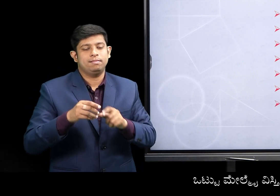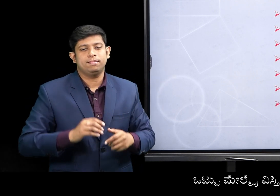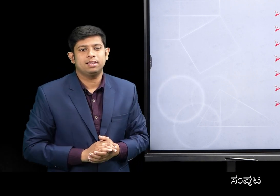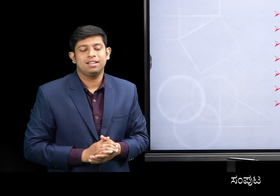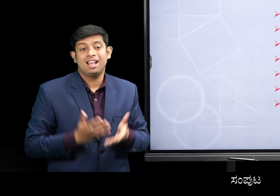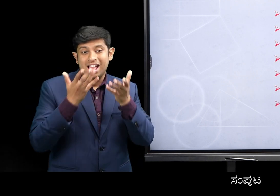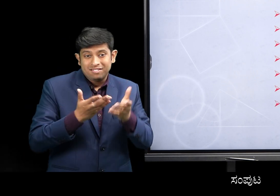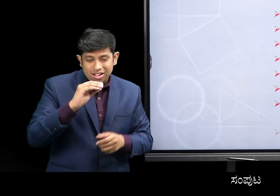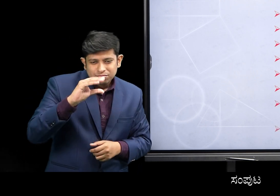ಸಂಪುಟ.